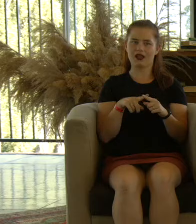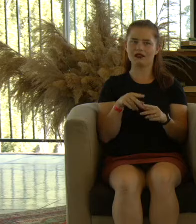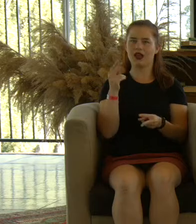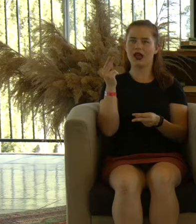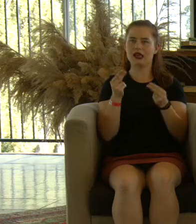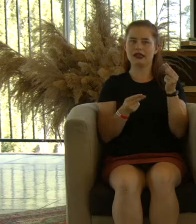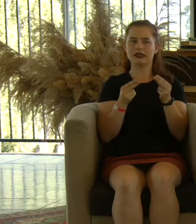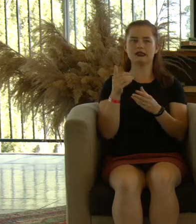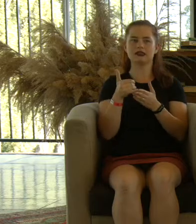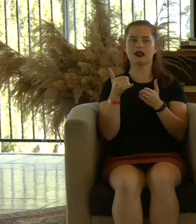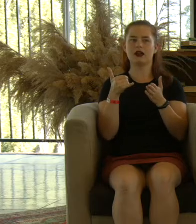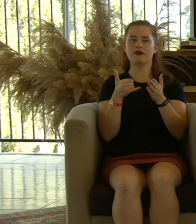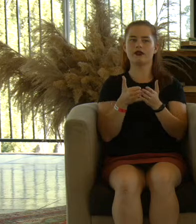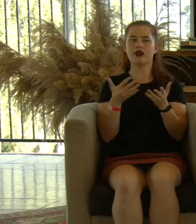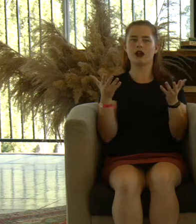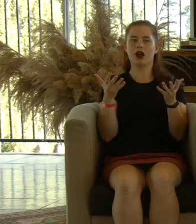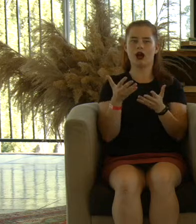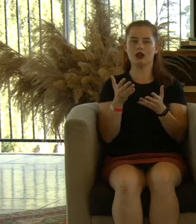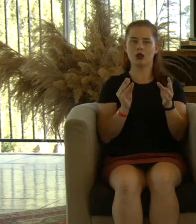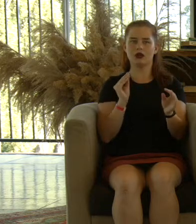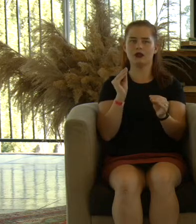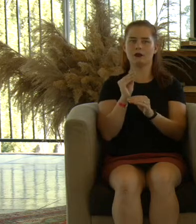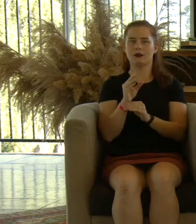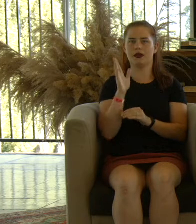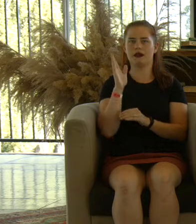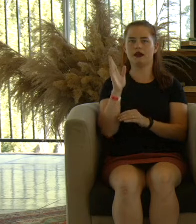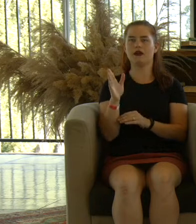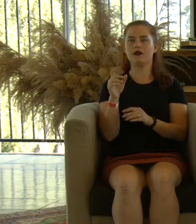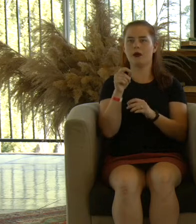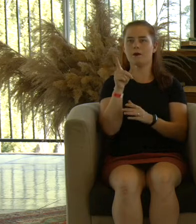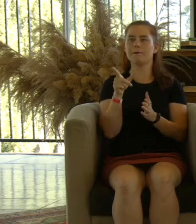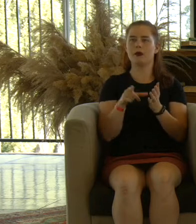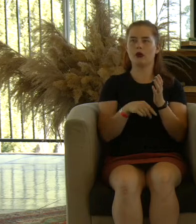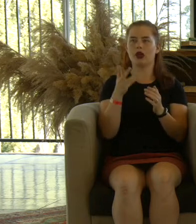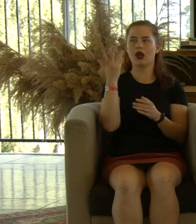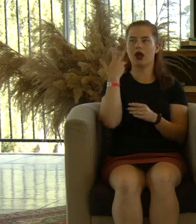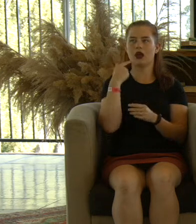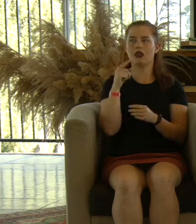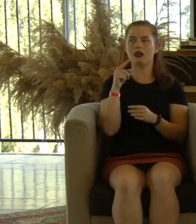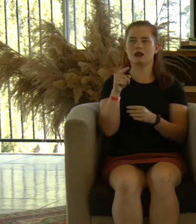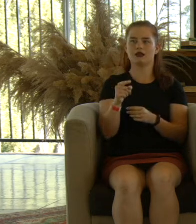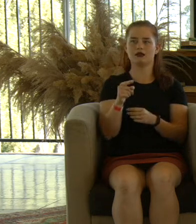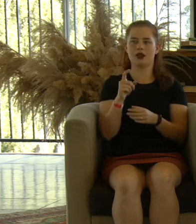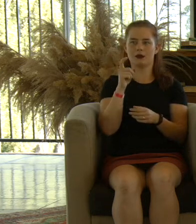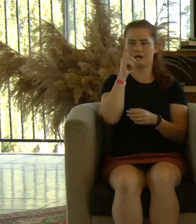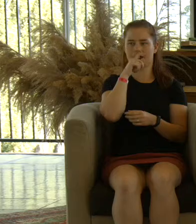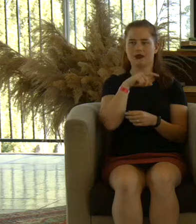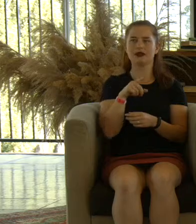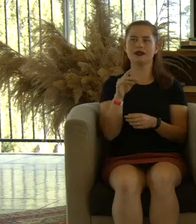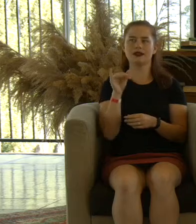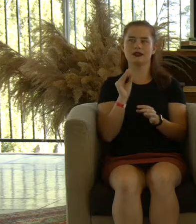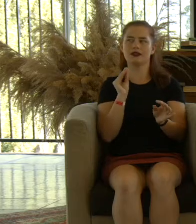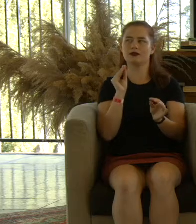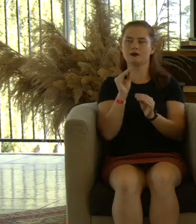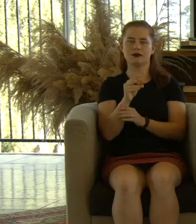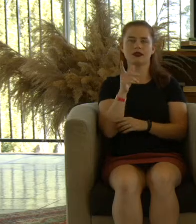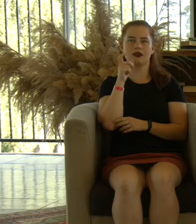игристое вино, которое добродило в бутылке. Когда вино бродит, в нем меряют сахар, и когда